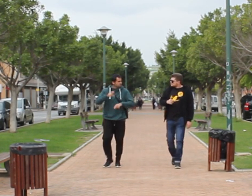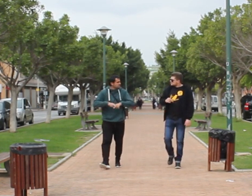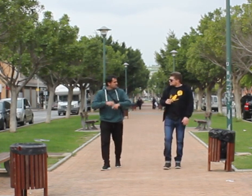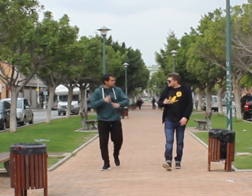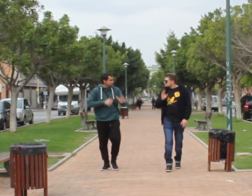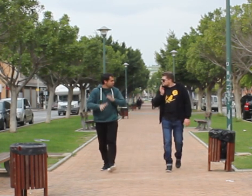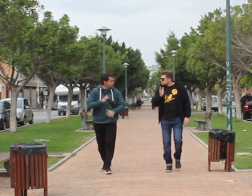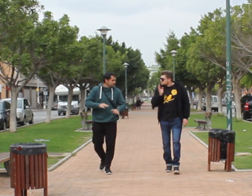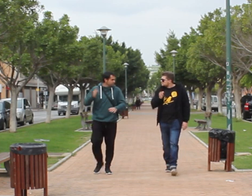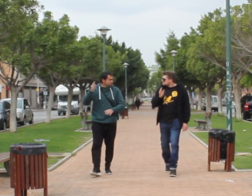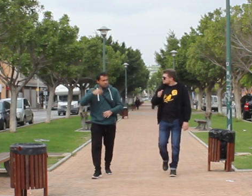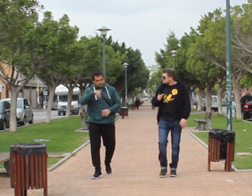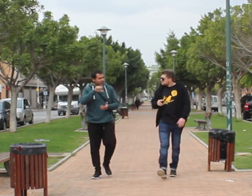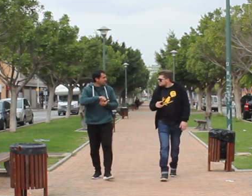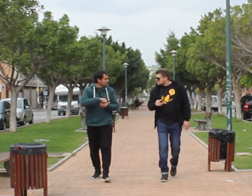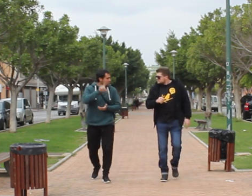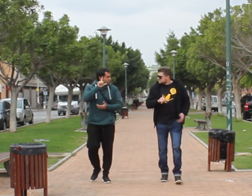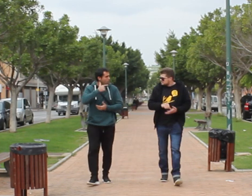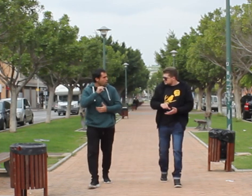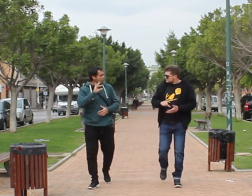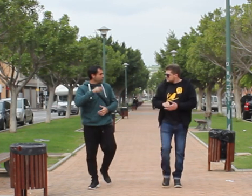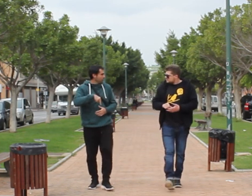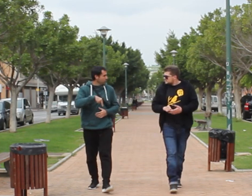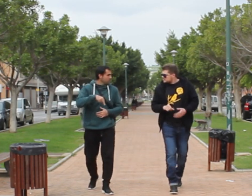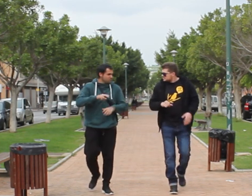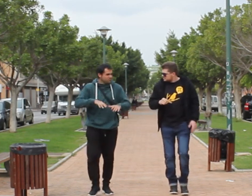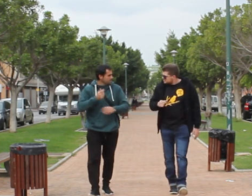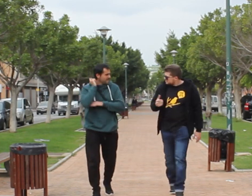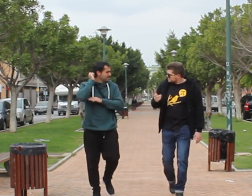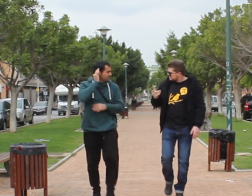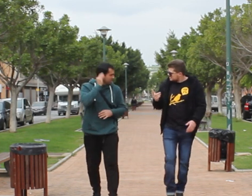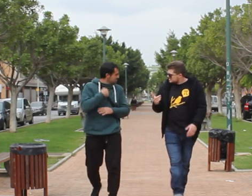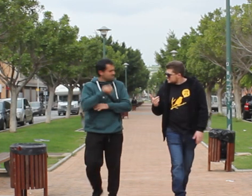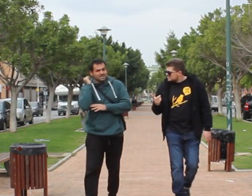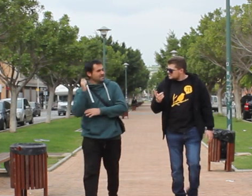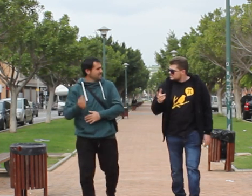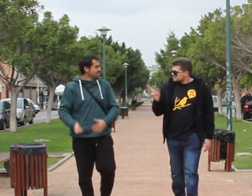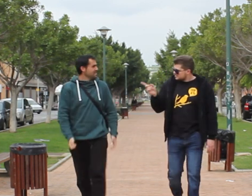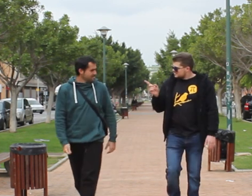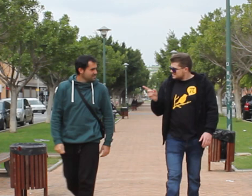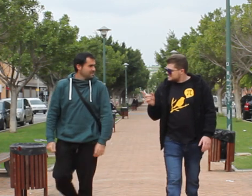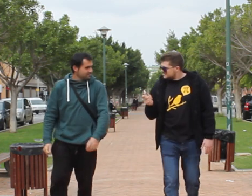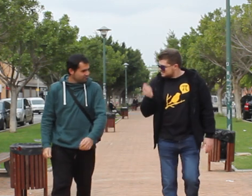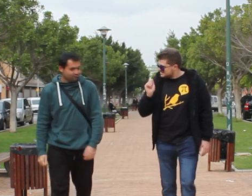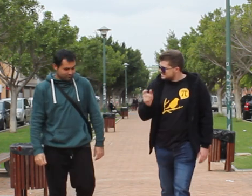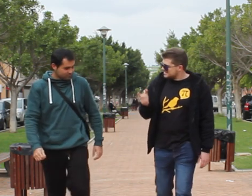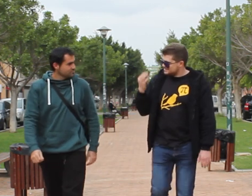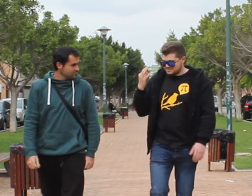Pues son las que actualmente conocemos como personas sordas. Pero, ¿sordos o sordomudos? Lengua de señas,